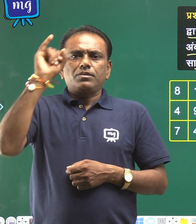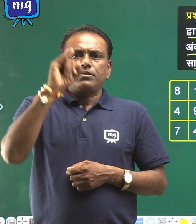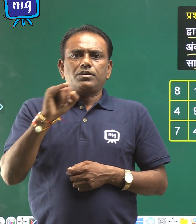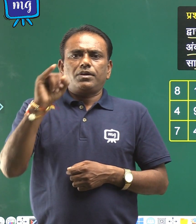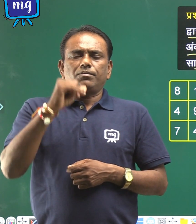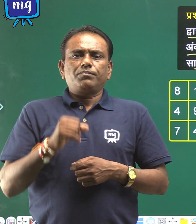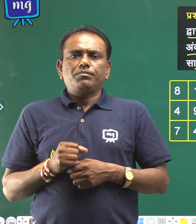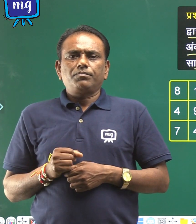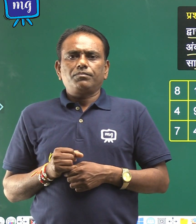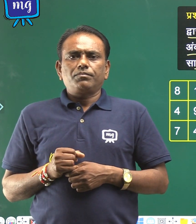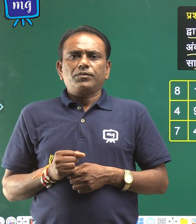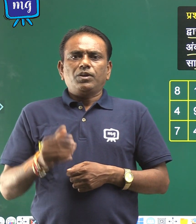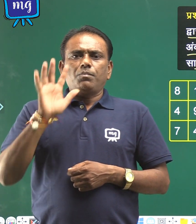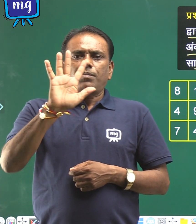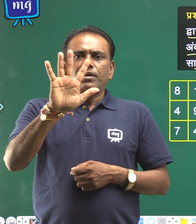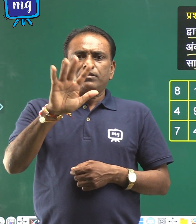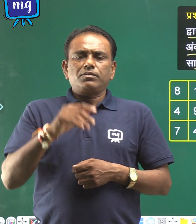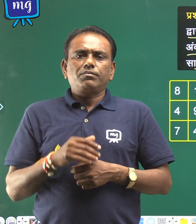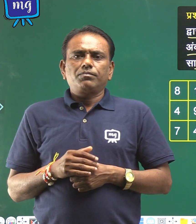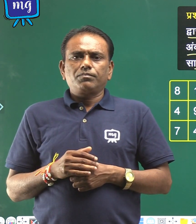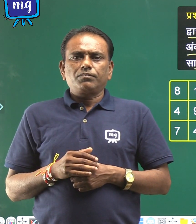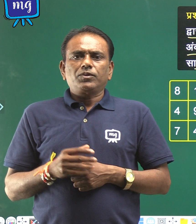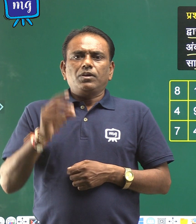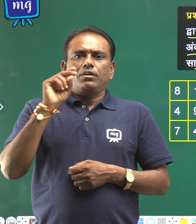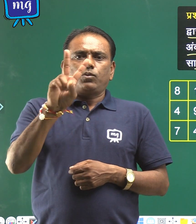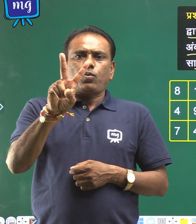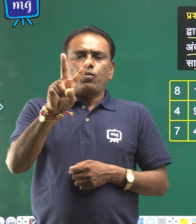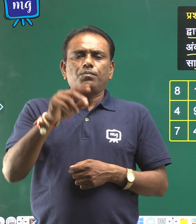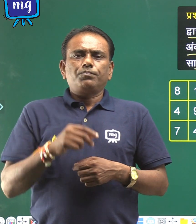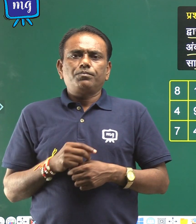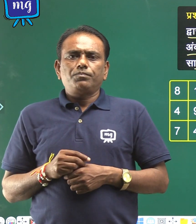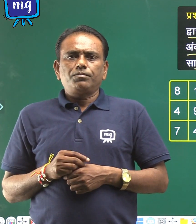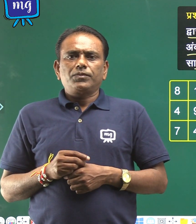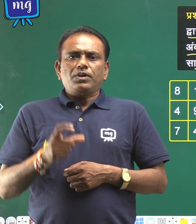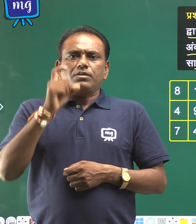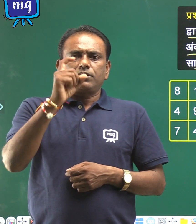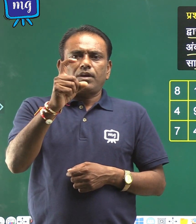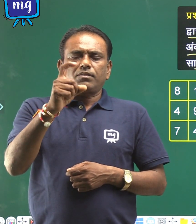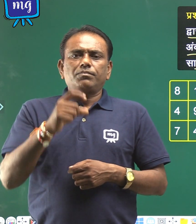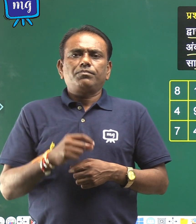6, 5, 2, 7,